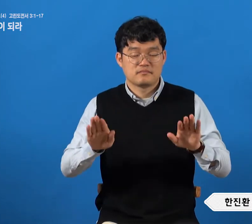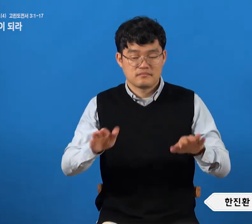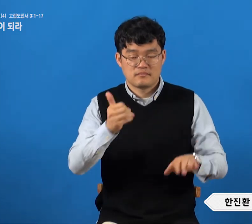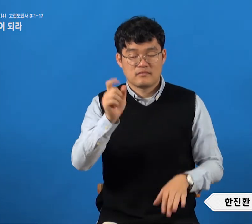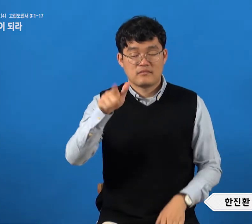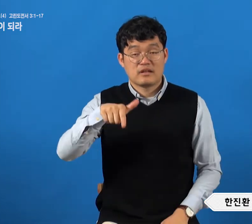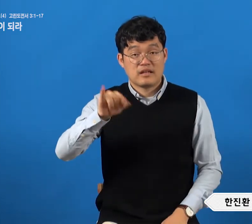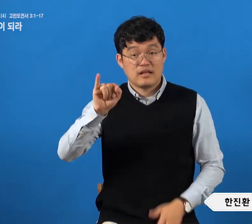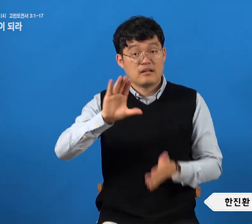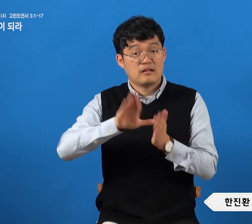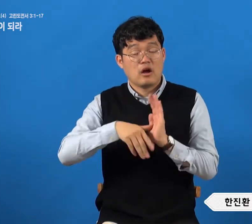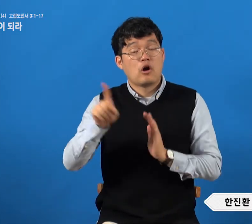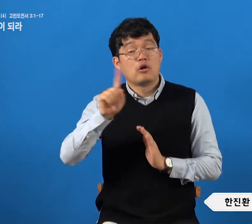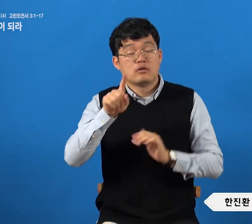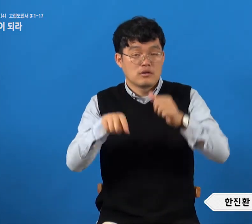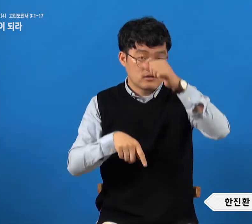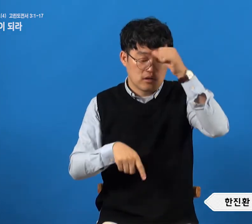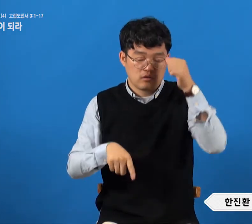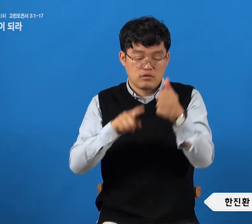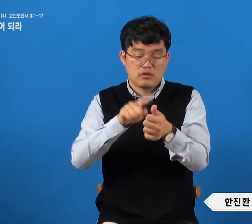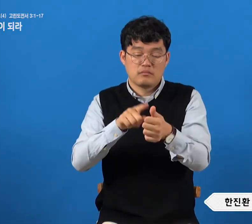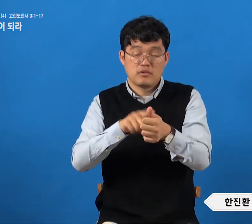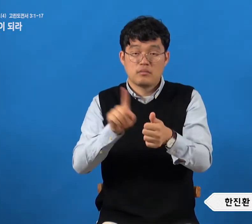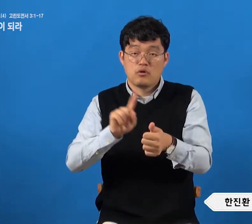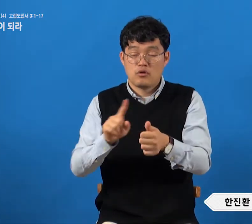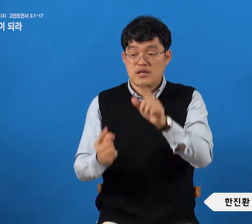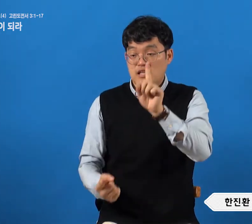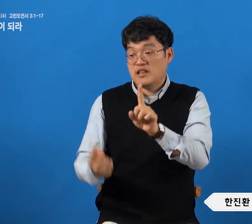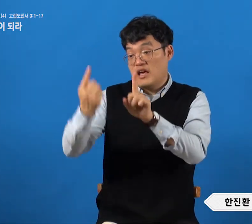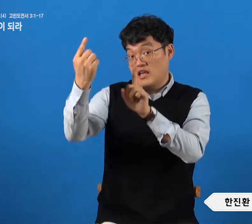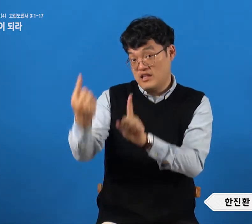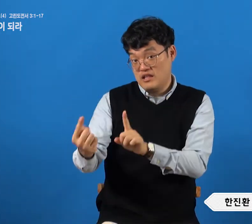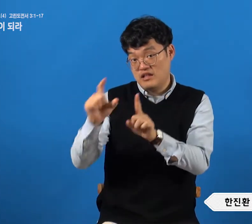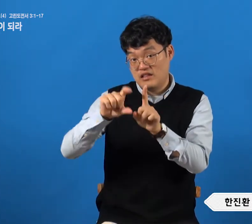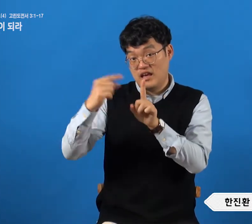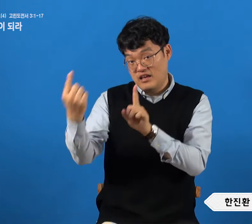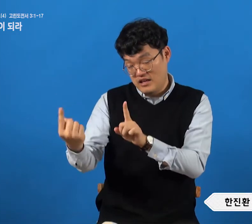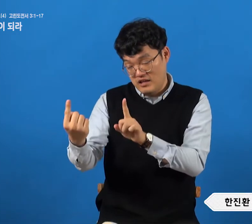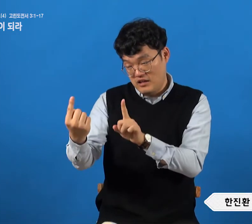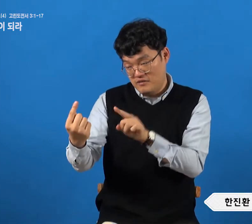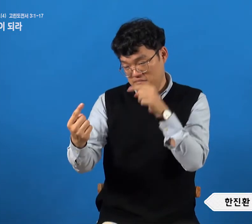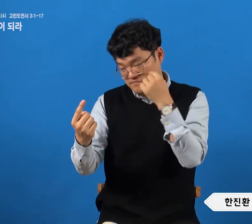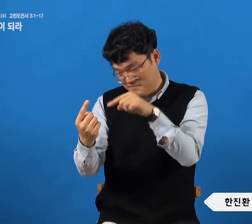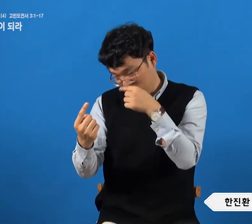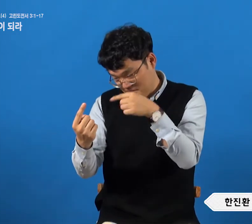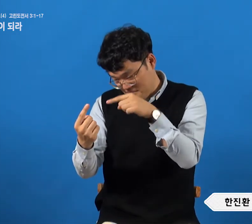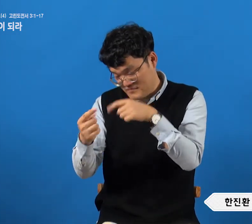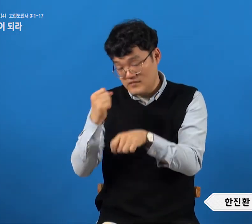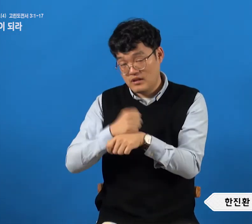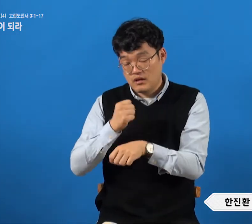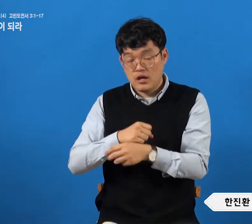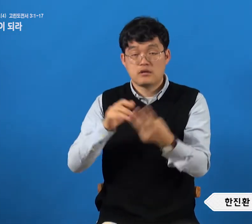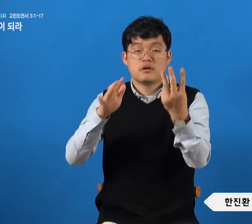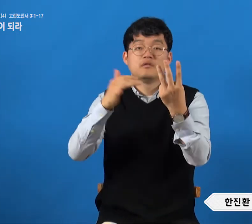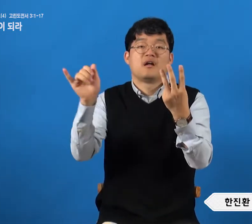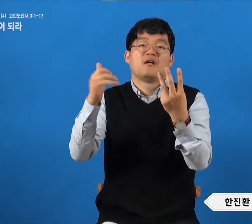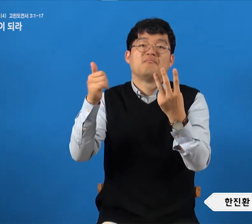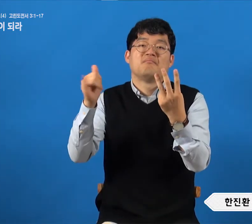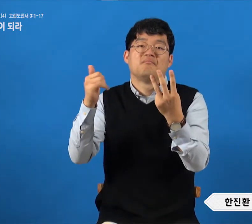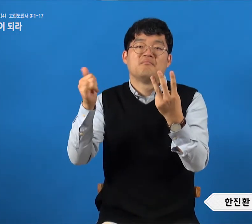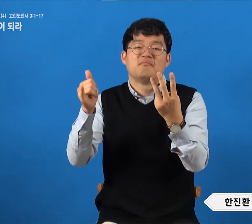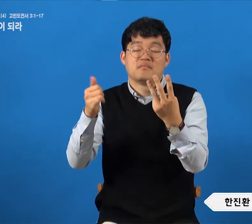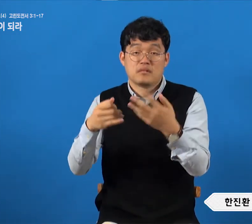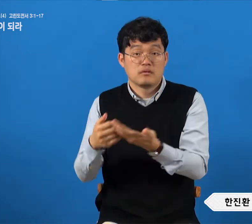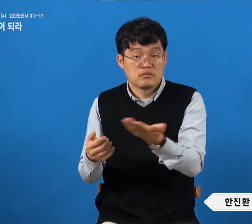이번 학기에 장로님 한 분은 1:1 양육을 3사람이나 양육해냈습니다. 1:1